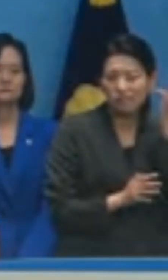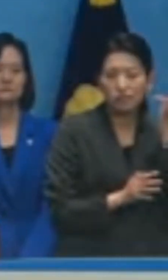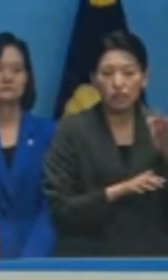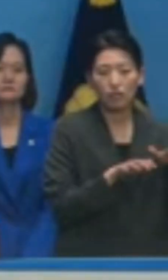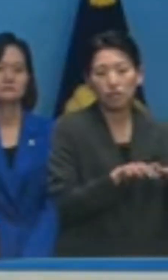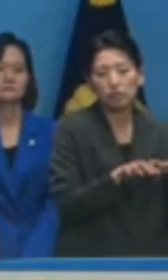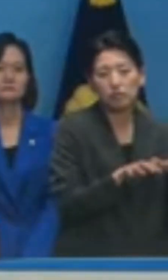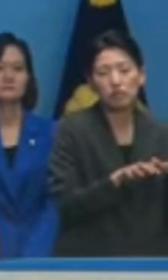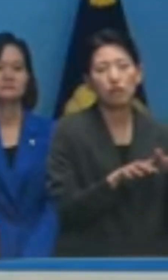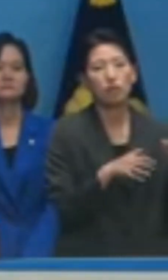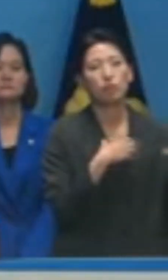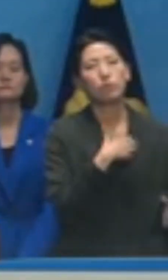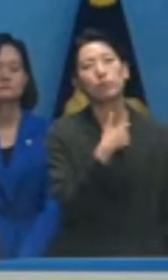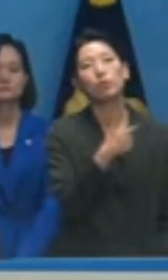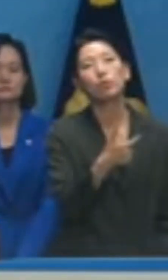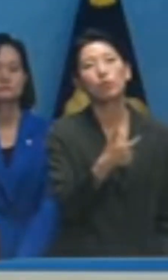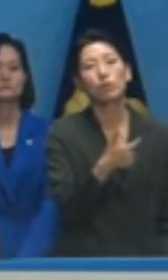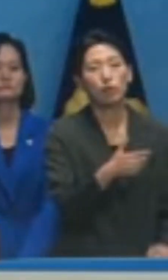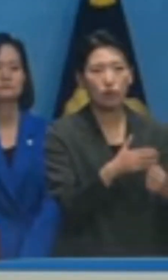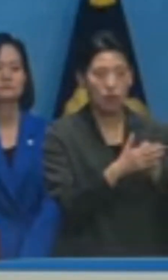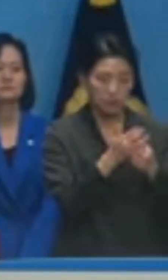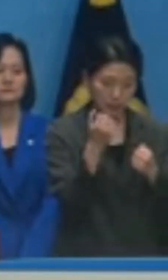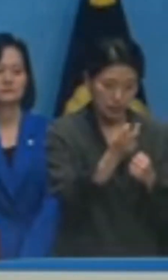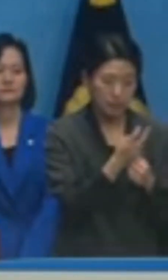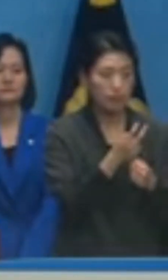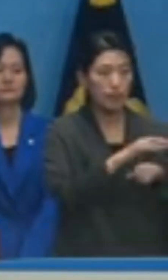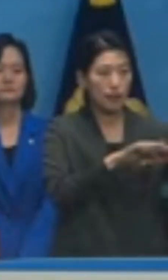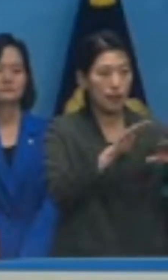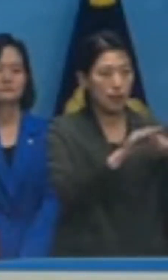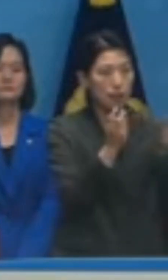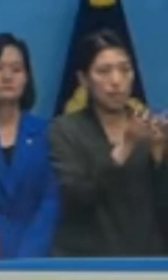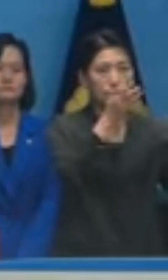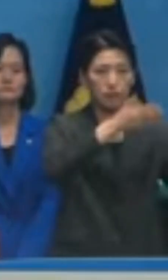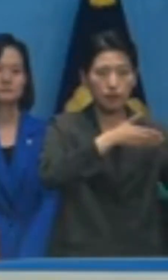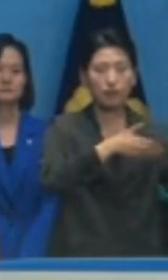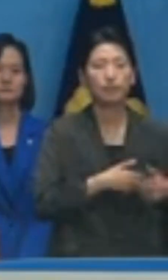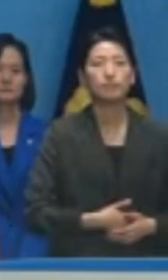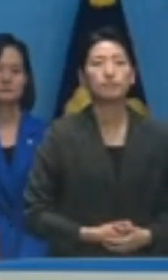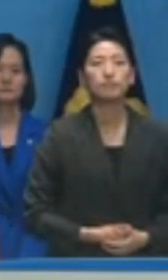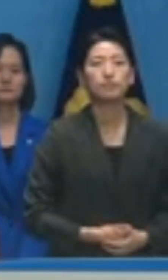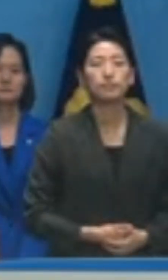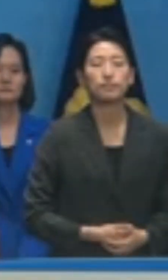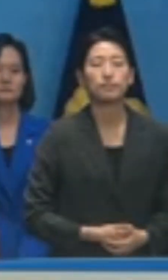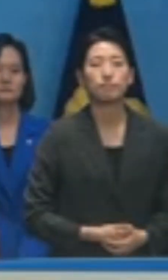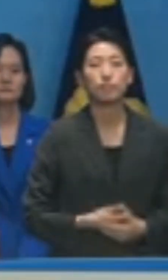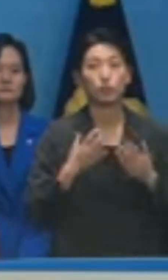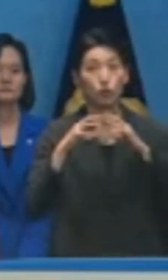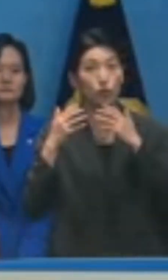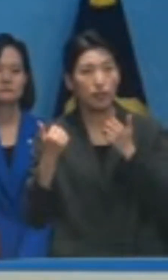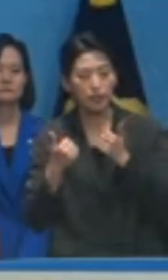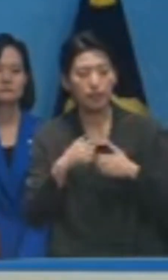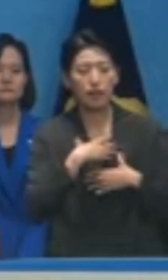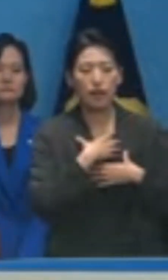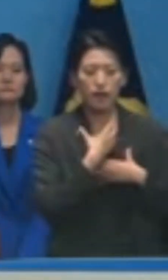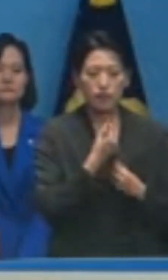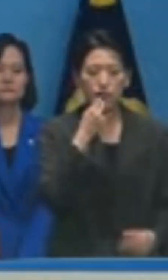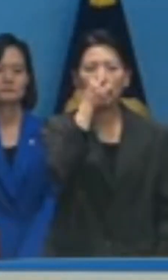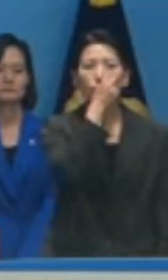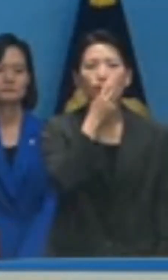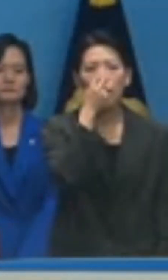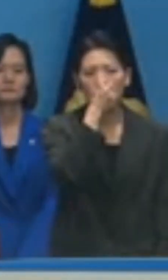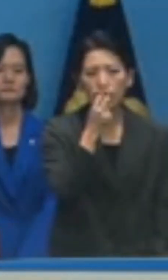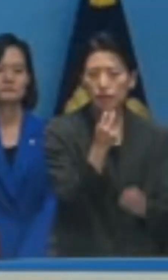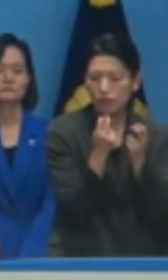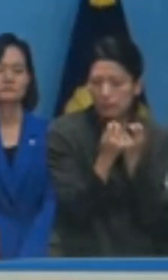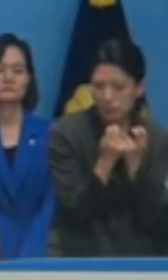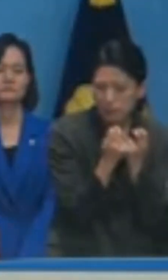발생하지 않도록 하는 공사 대책을 제시해야 합니다. 국회에서는 안전관리 체계를 강화하는 법적,